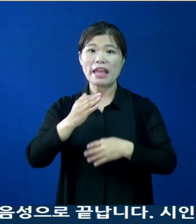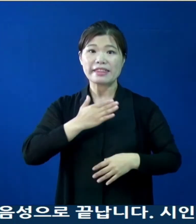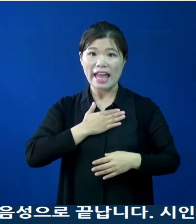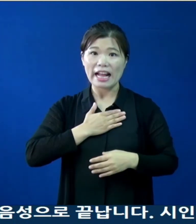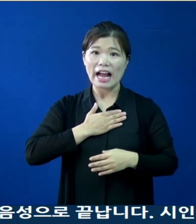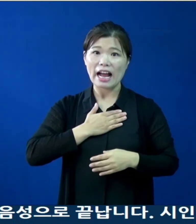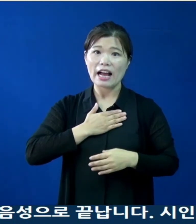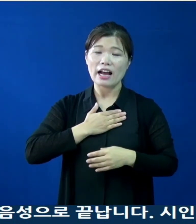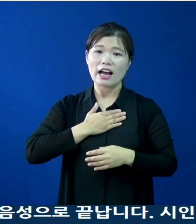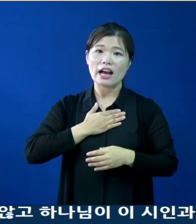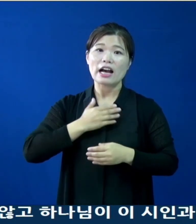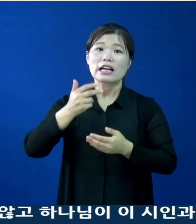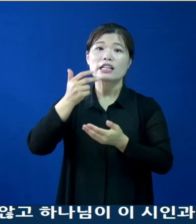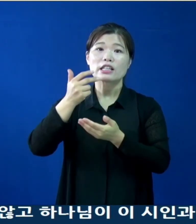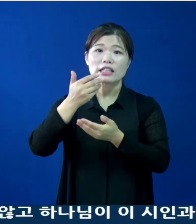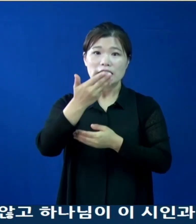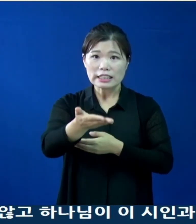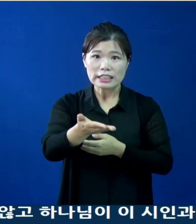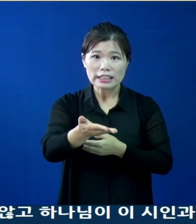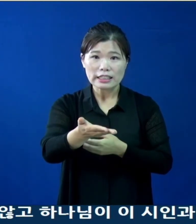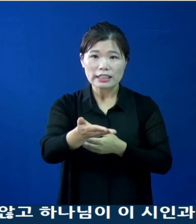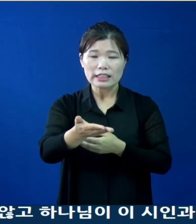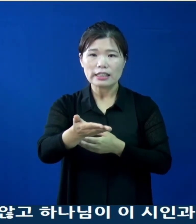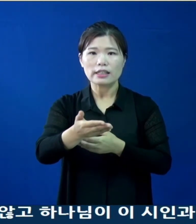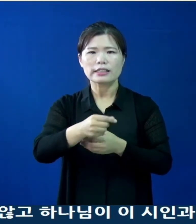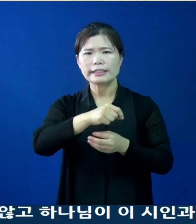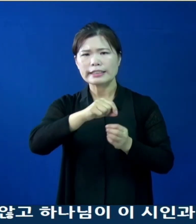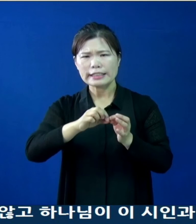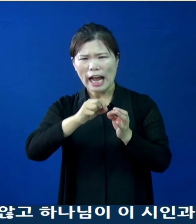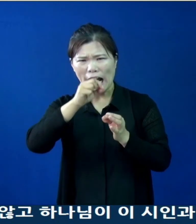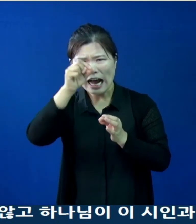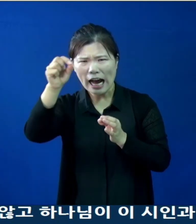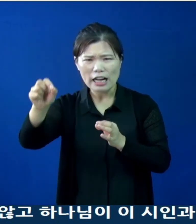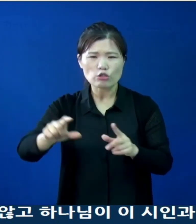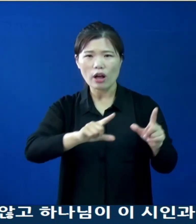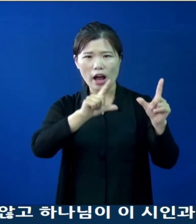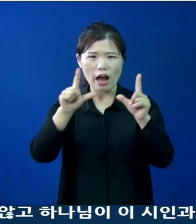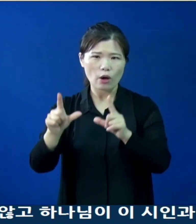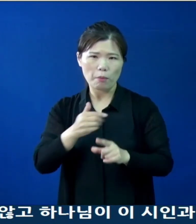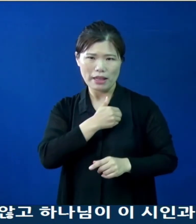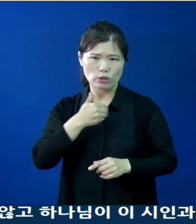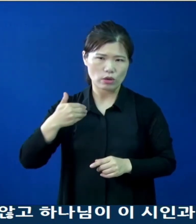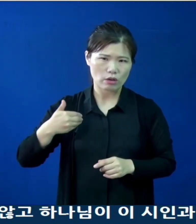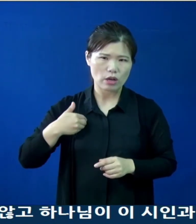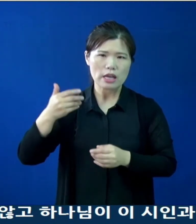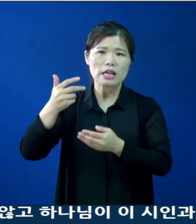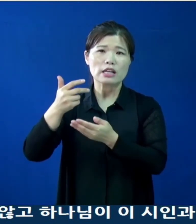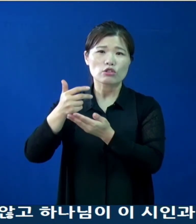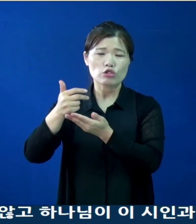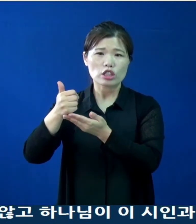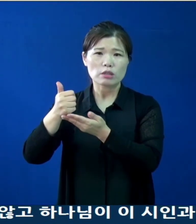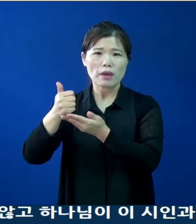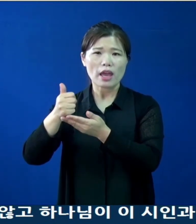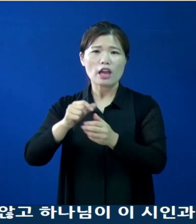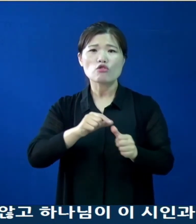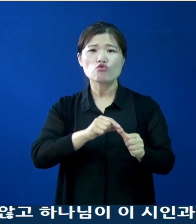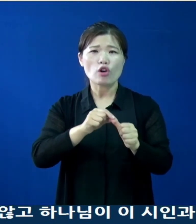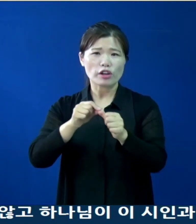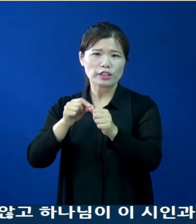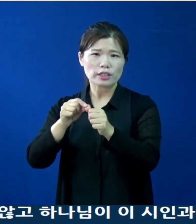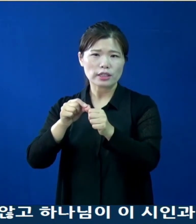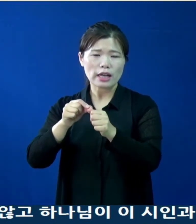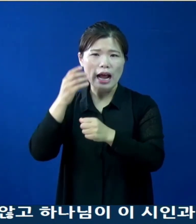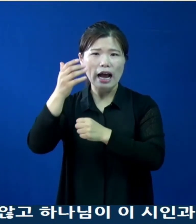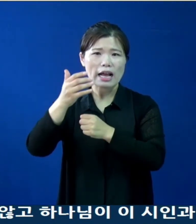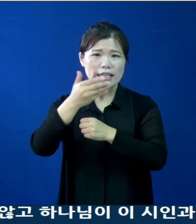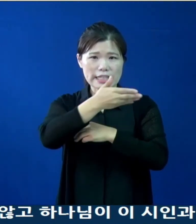내가 그를 장수하게 함으로 그를 만족하게 하며 그의 구원을 그에게 보이리라. 누구 말입니까?